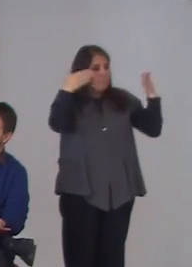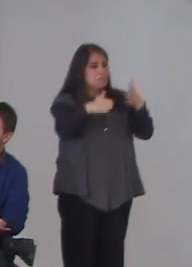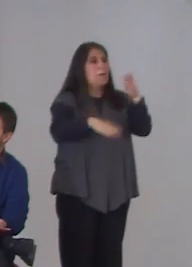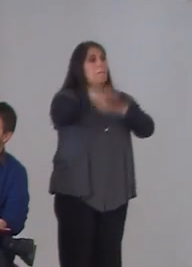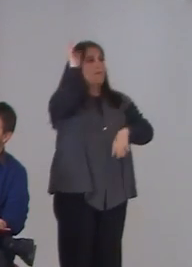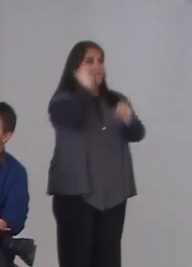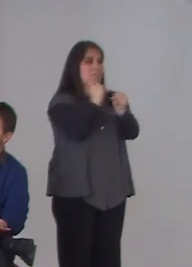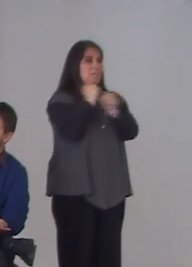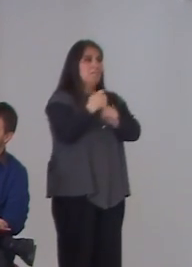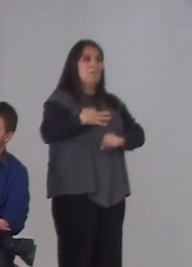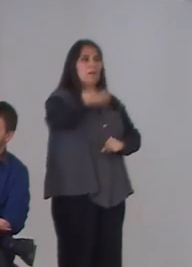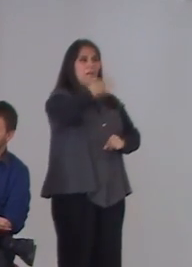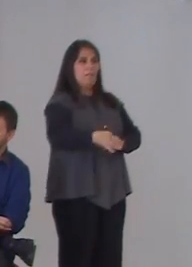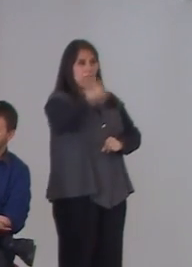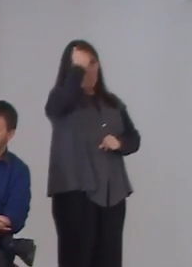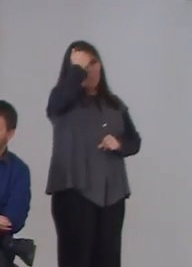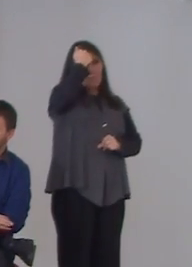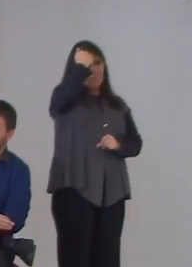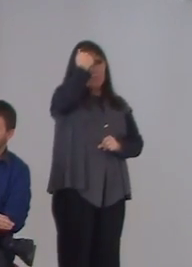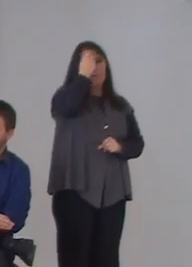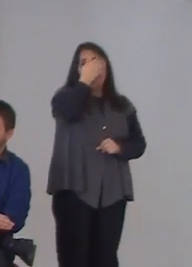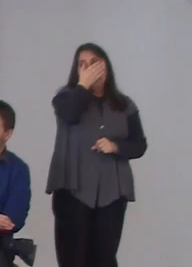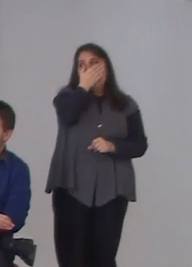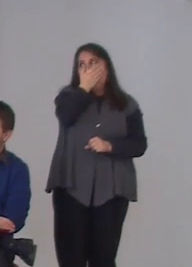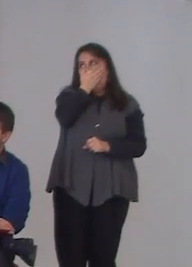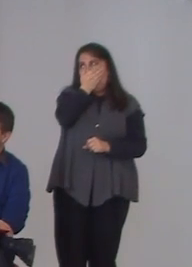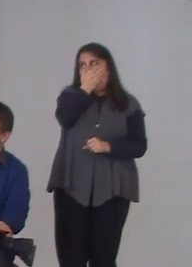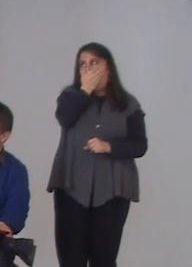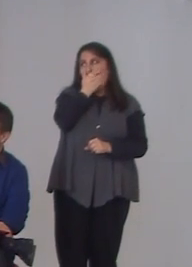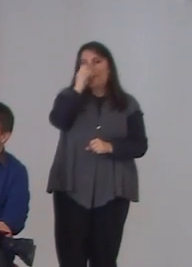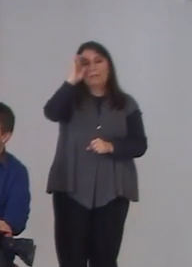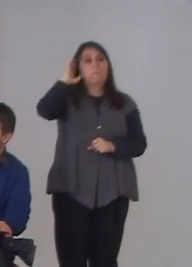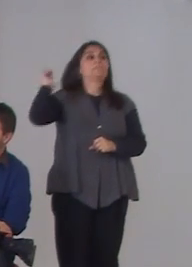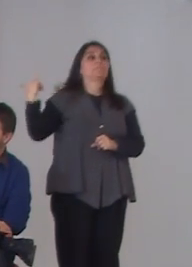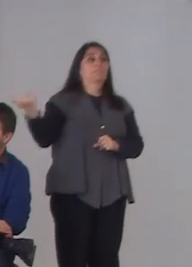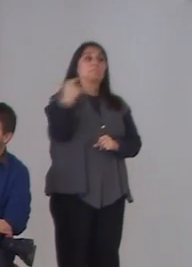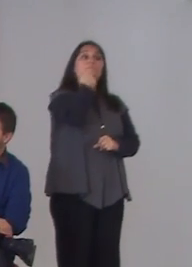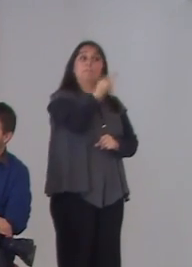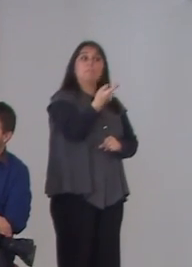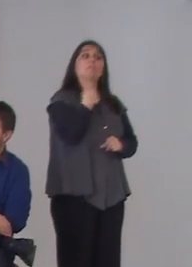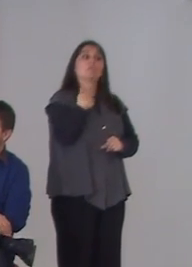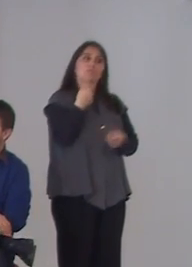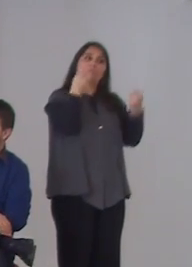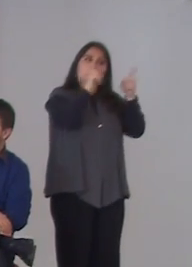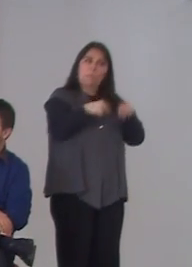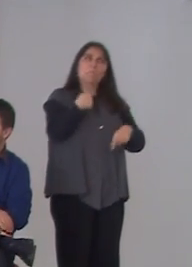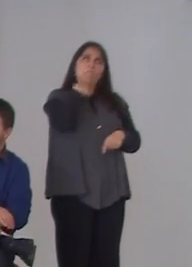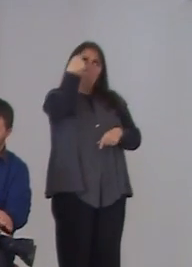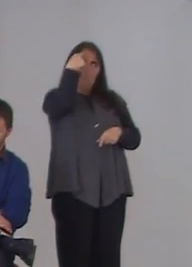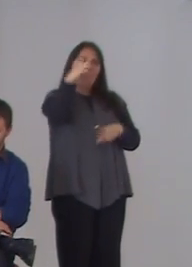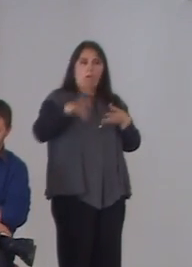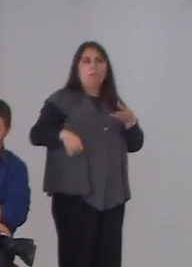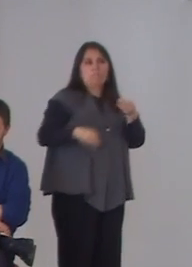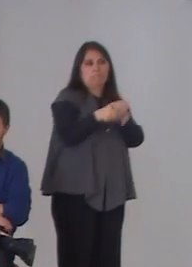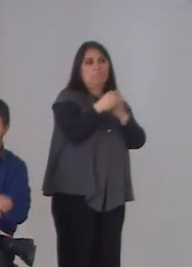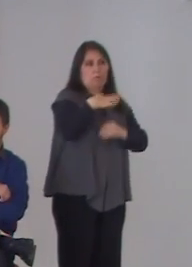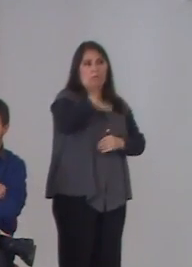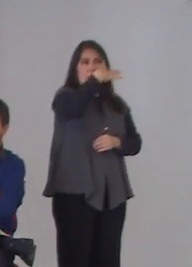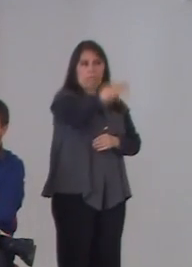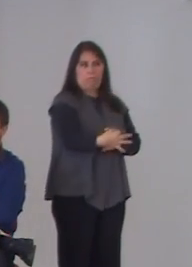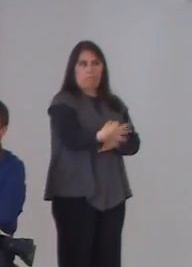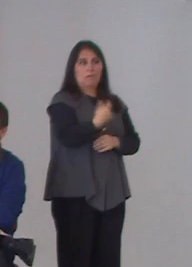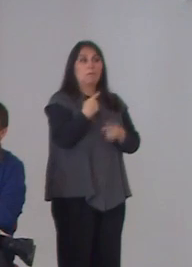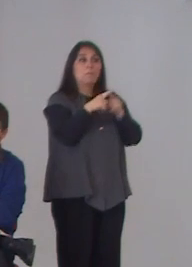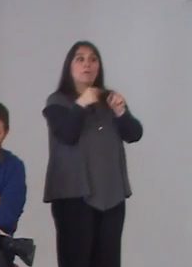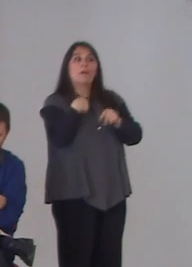Bueno, yo también me sumo a lo de la ética. pero voy a recoger unas palabras de un